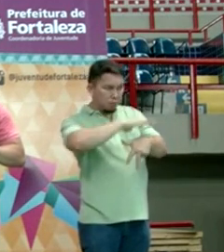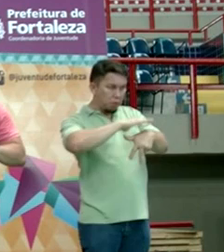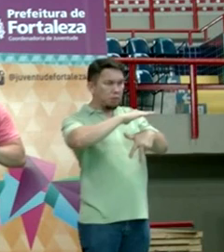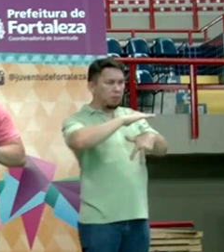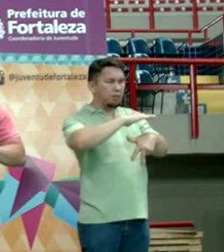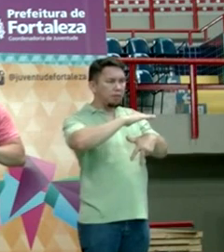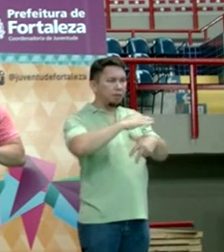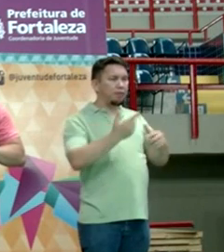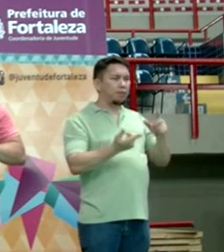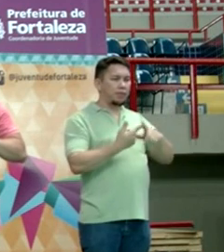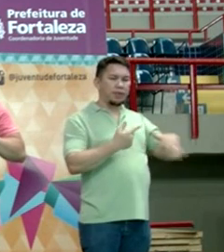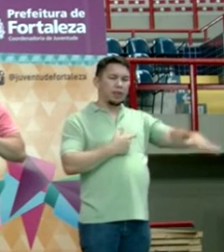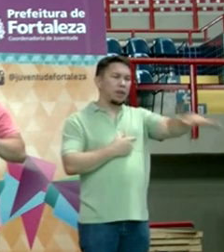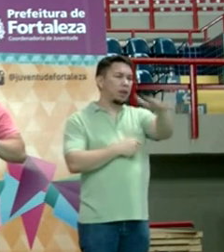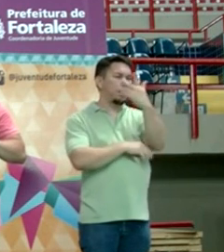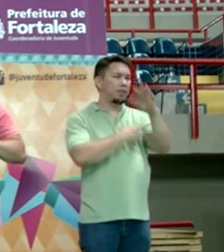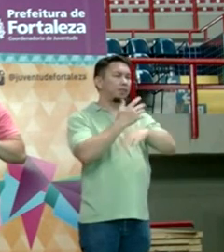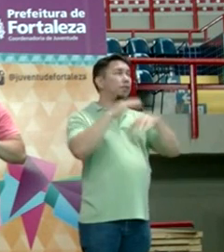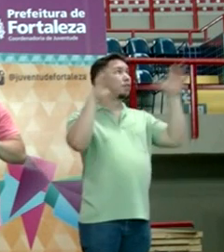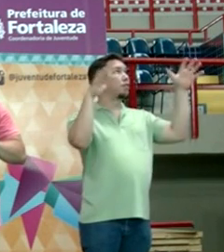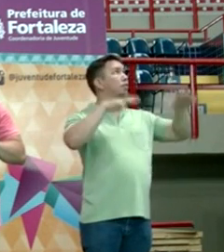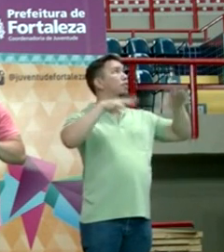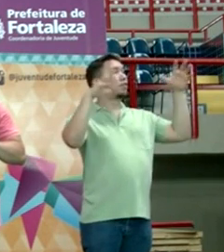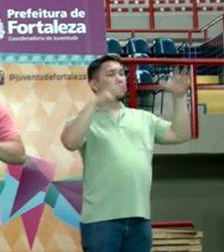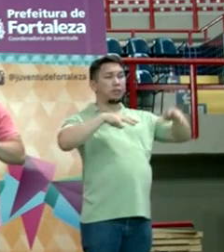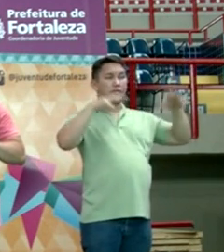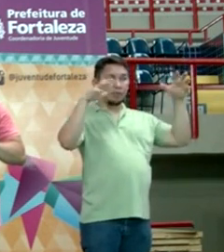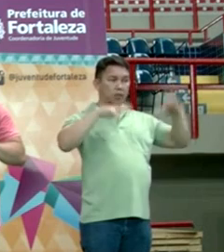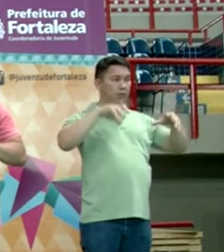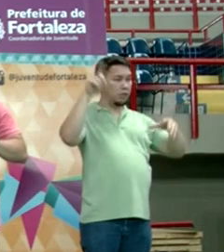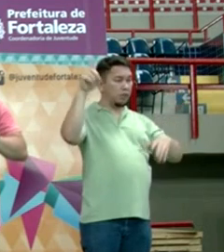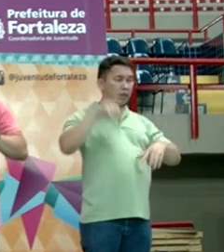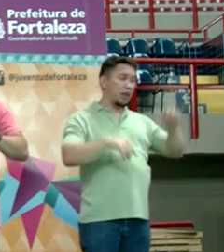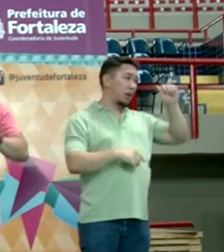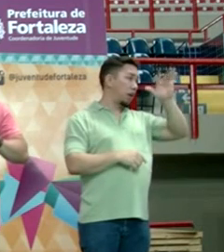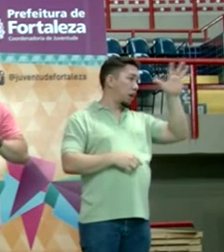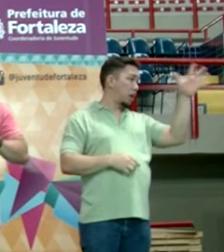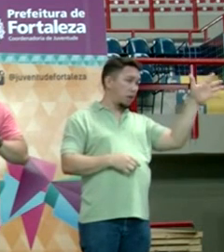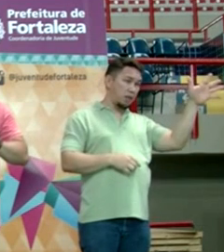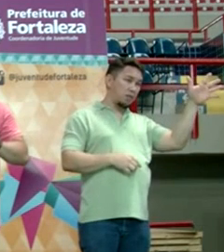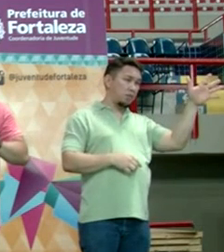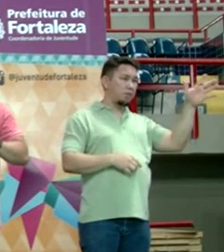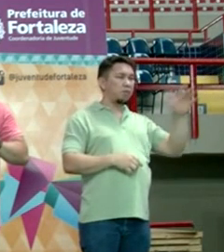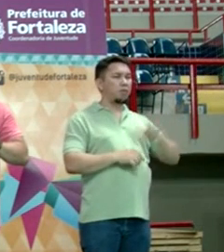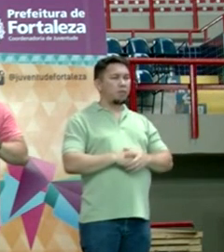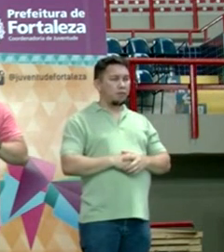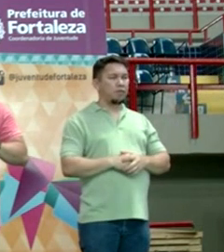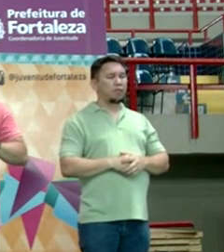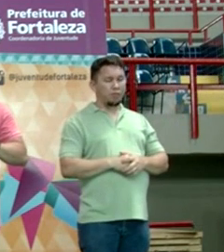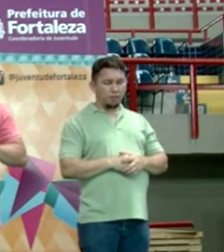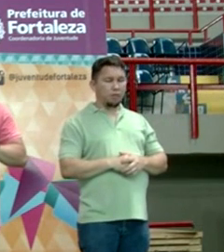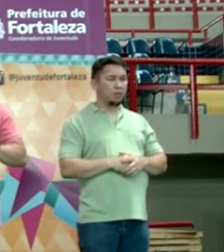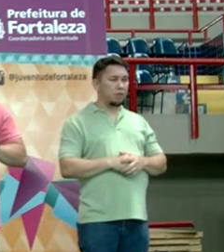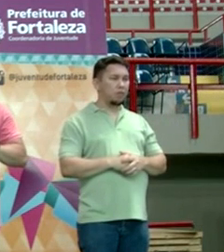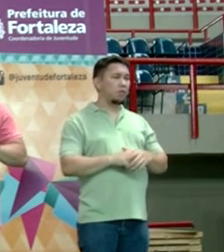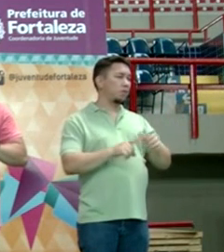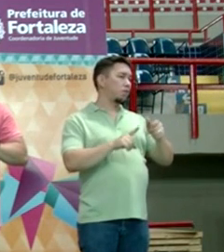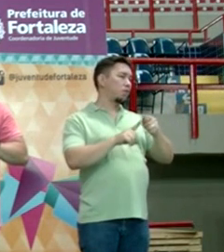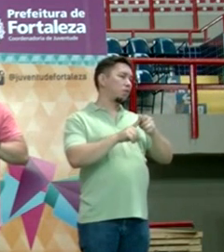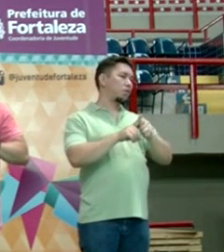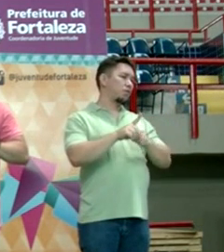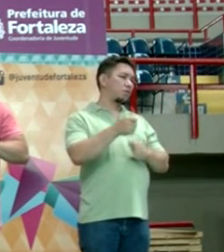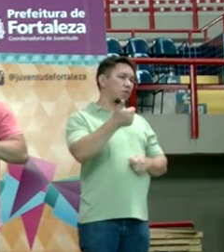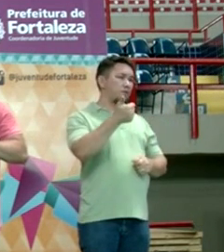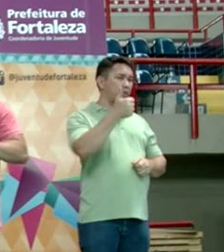que a região do Vietnã chove, naquela região do sudoeste da Ásia, 18 meses